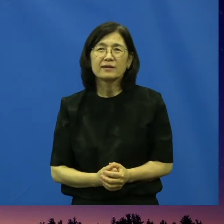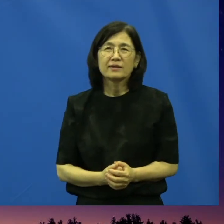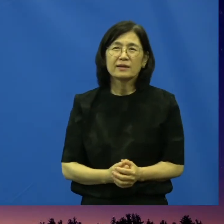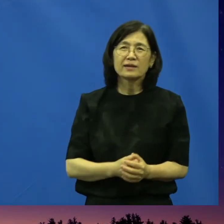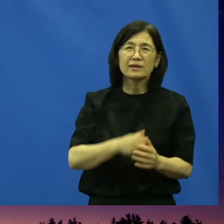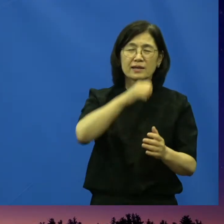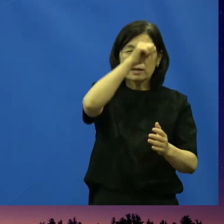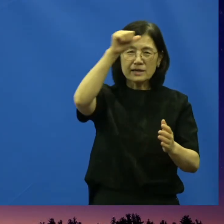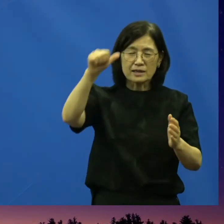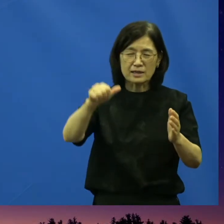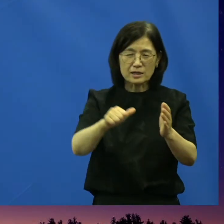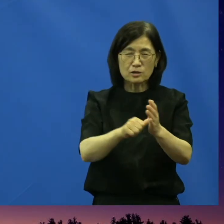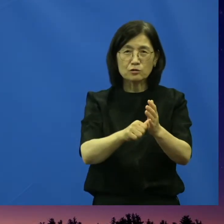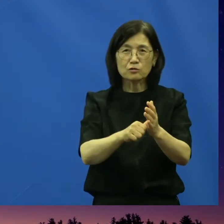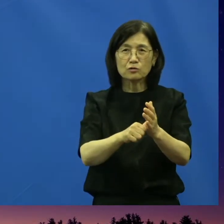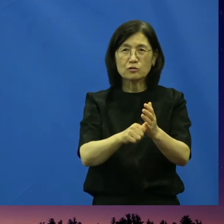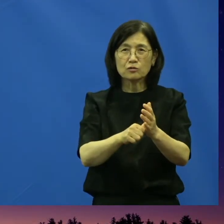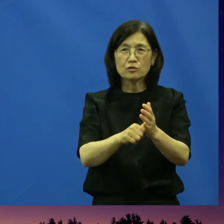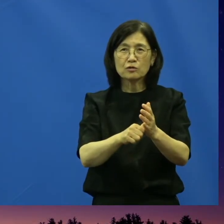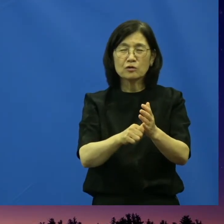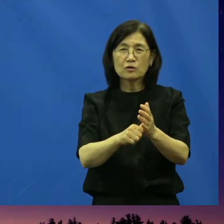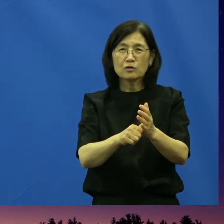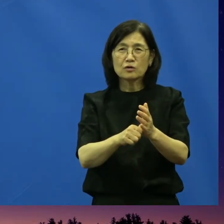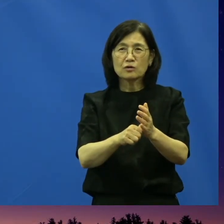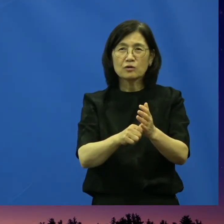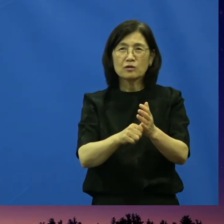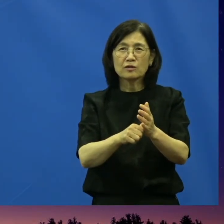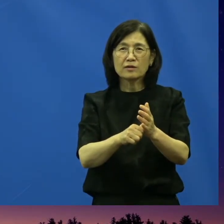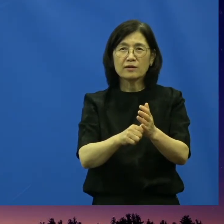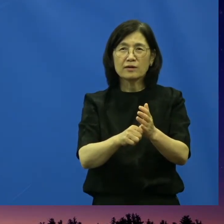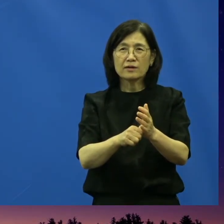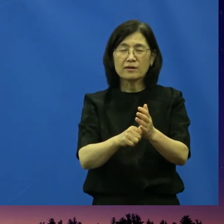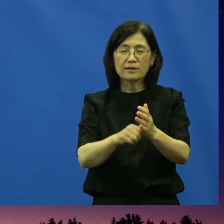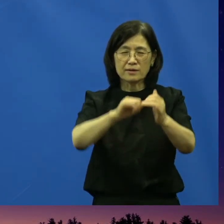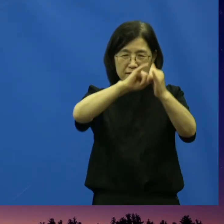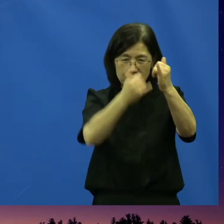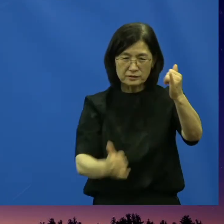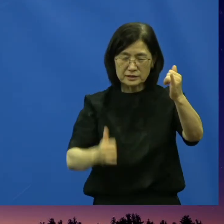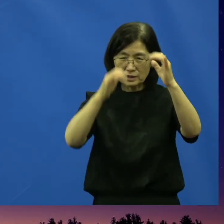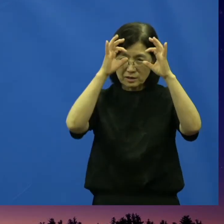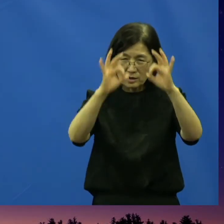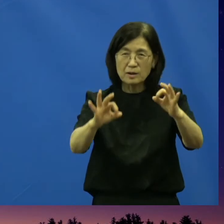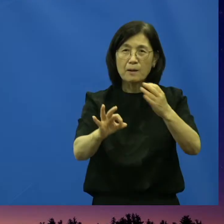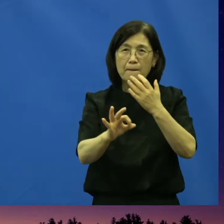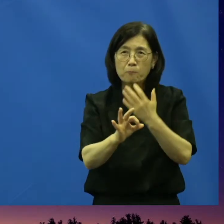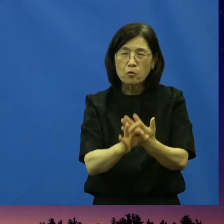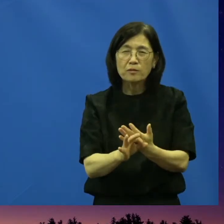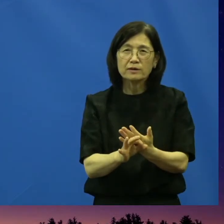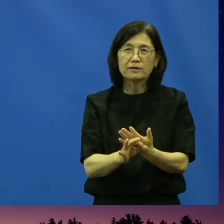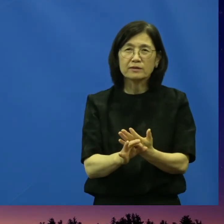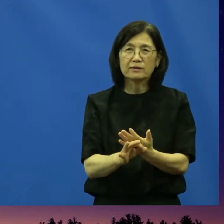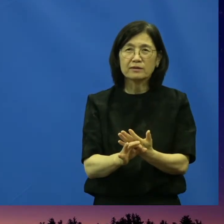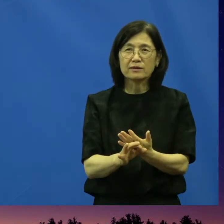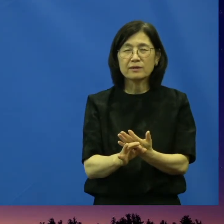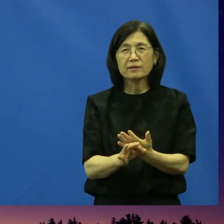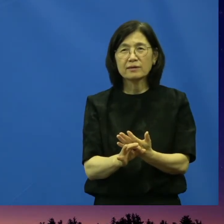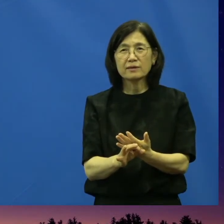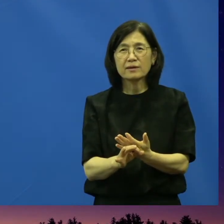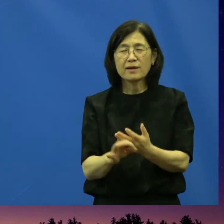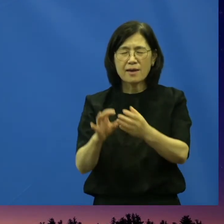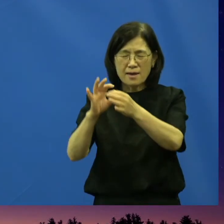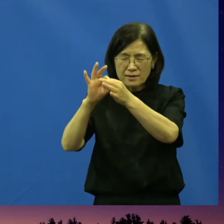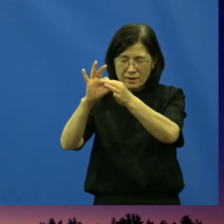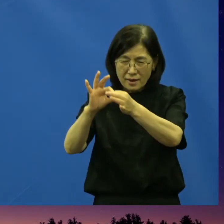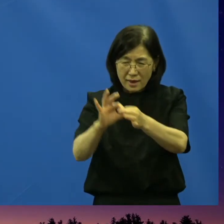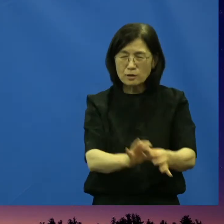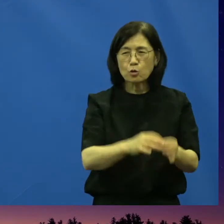사람들이, 그리스도인들에게, 그리고 먹음직 보암직 지혜롭게 할 만한 탐스러운 육신의 정욕, 안목의 정욕, 이생의 자랑, 이 모든